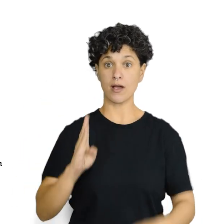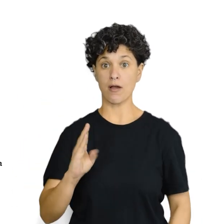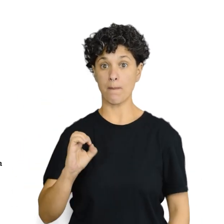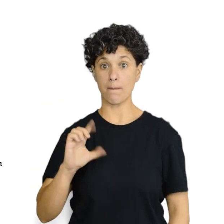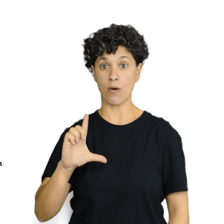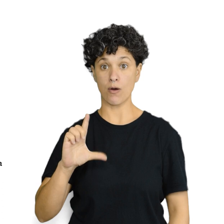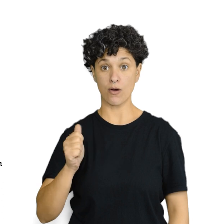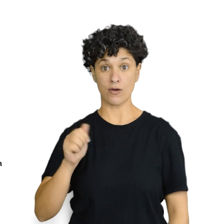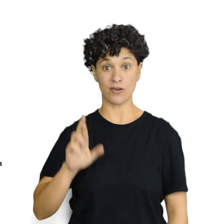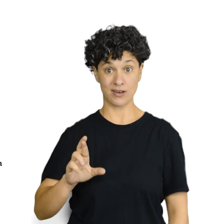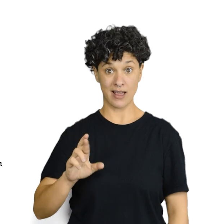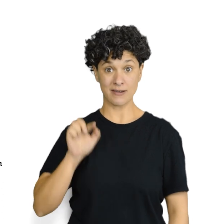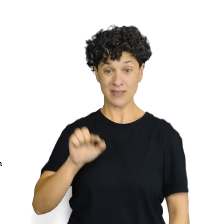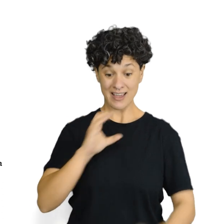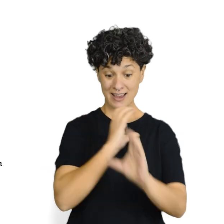en el caso de moléculas polares